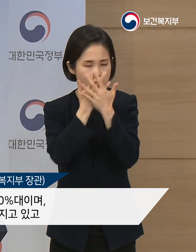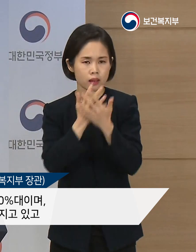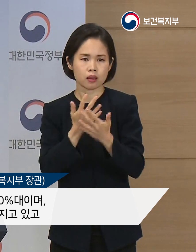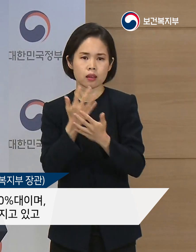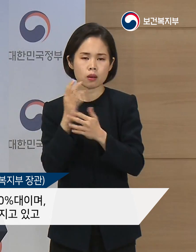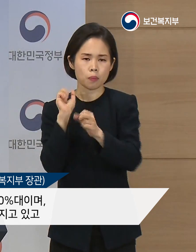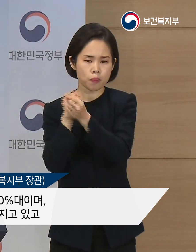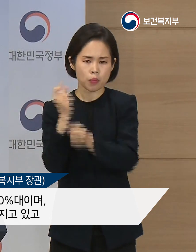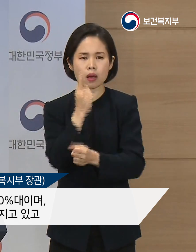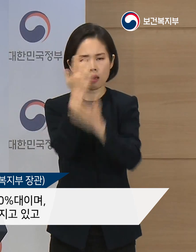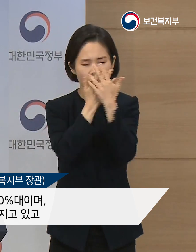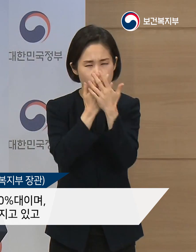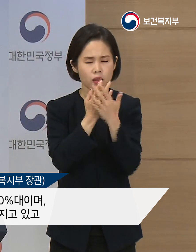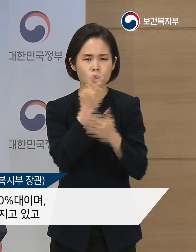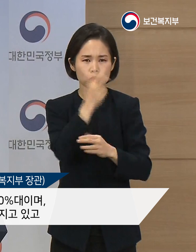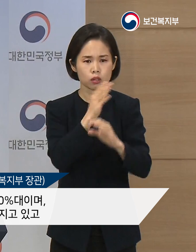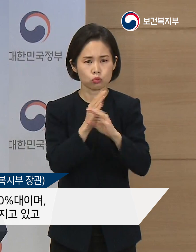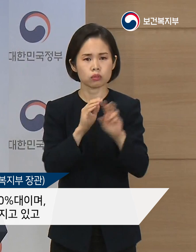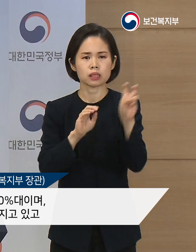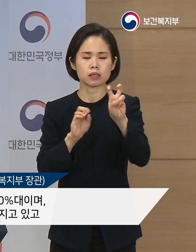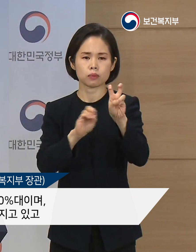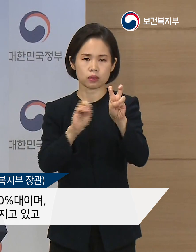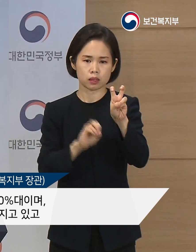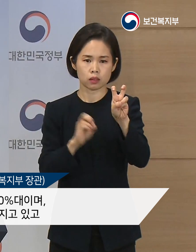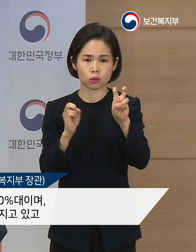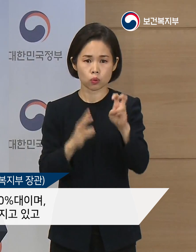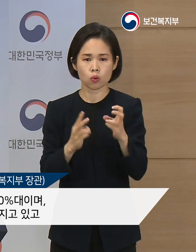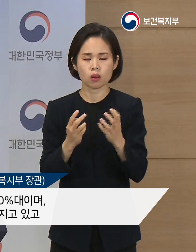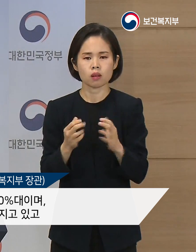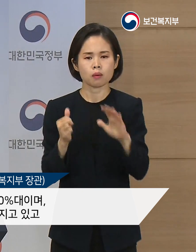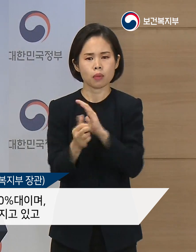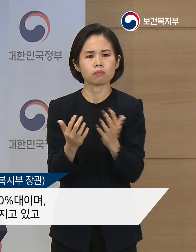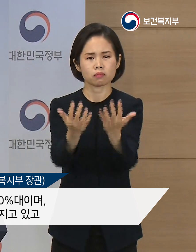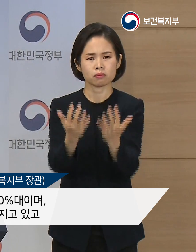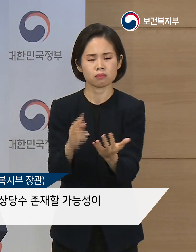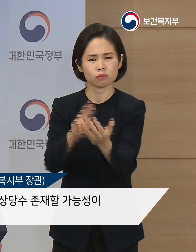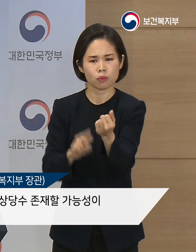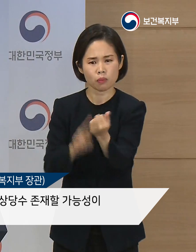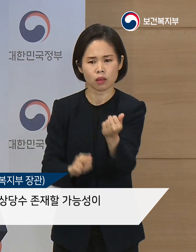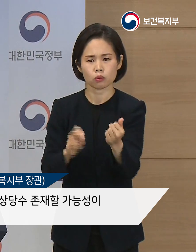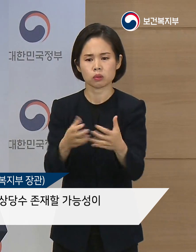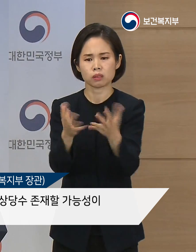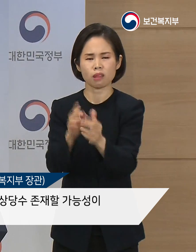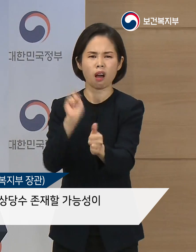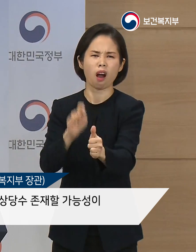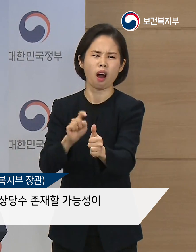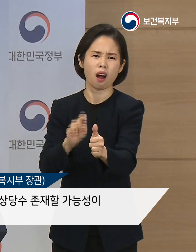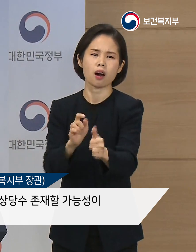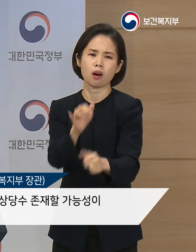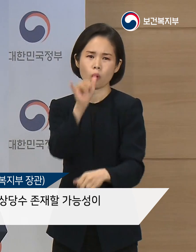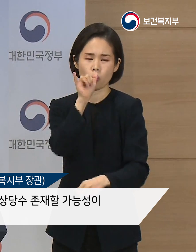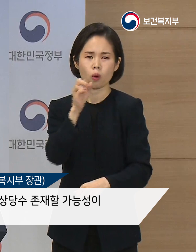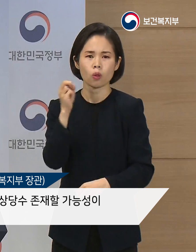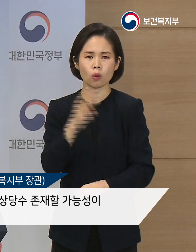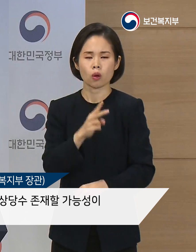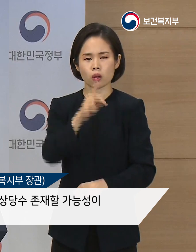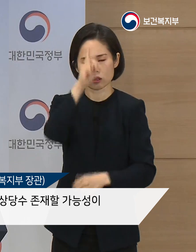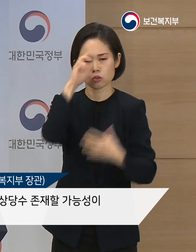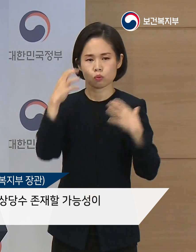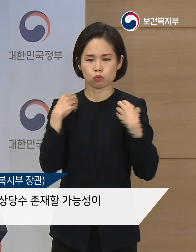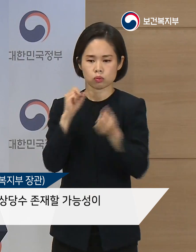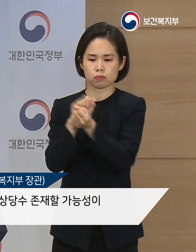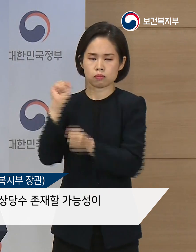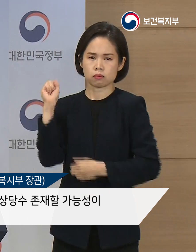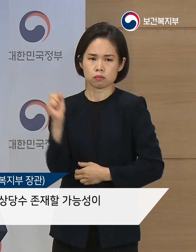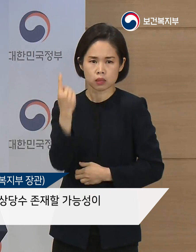20%대이며 방문 판매 등 산발적인 집단 감염이 이어지고 있고 방역당국이 파악하지 못한